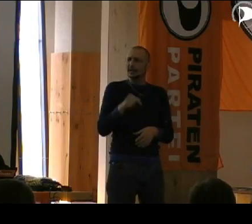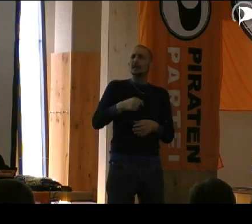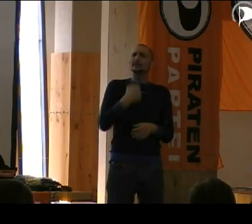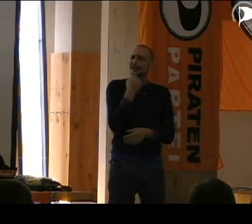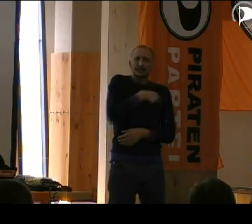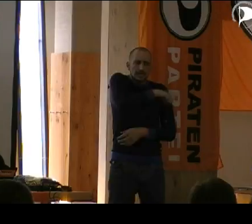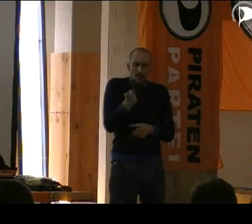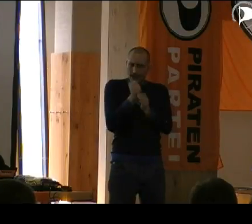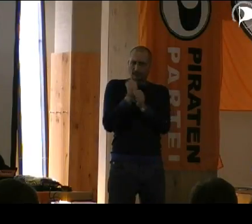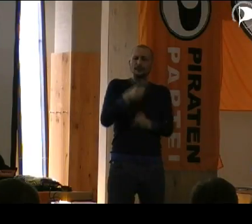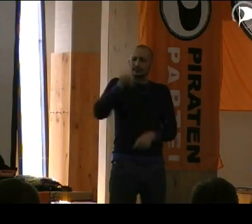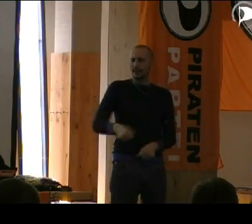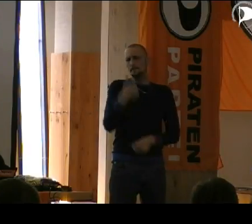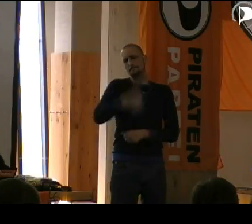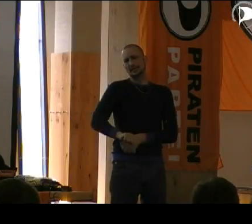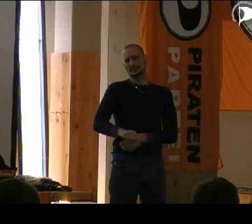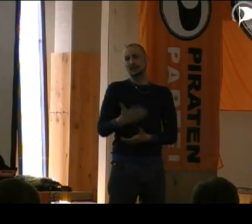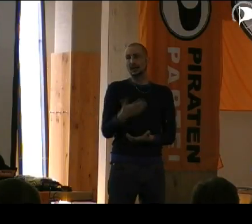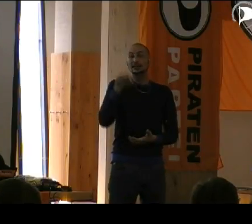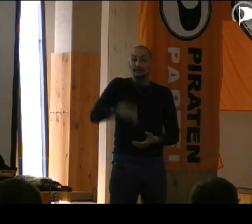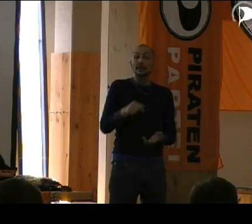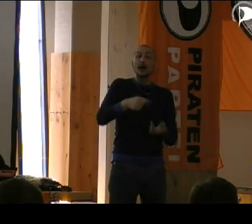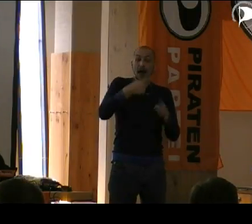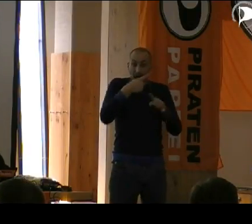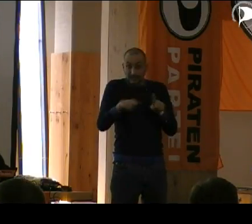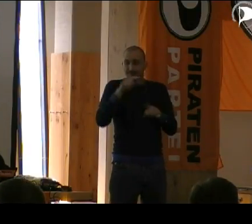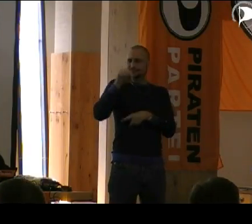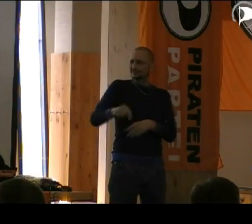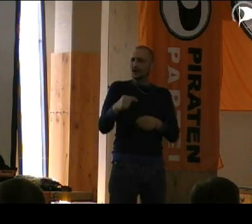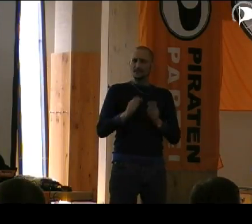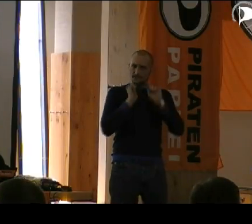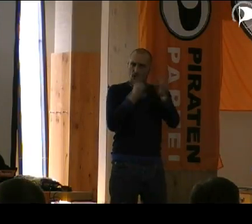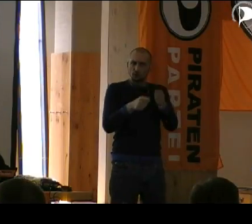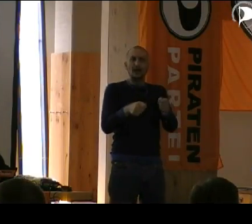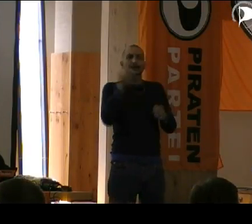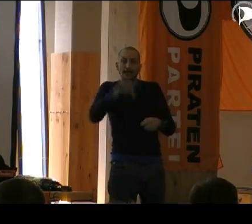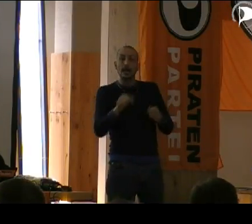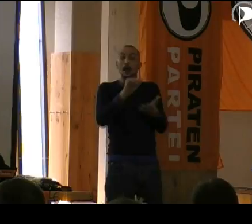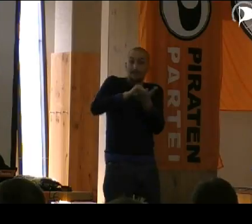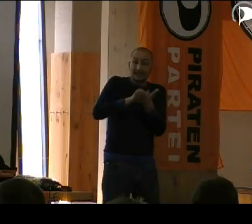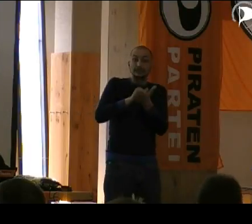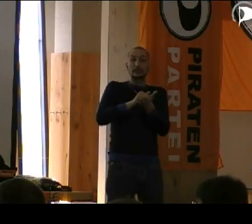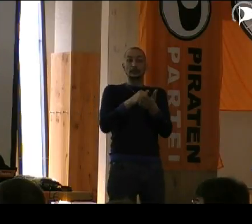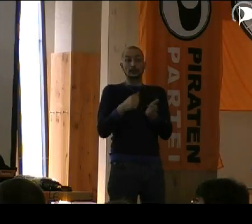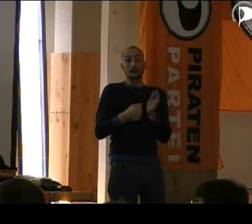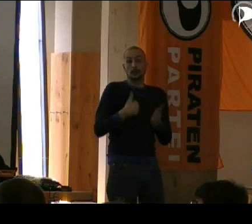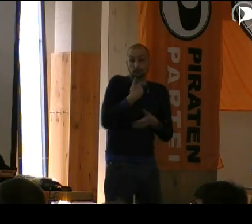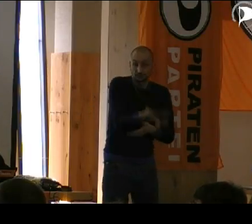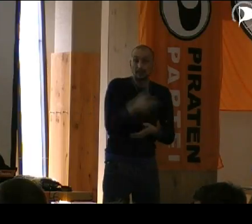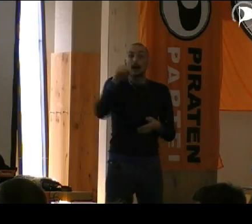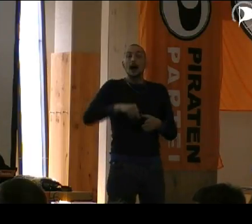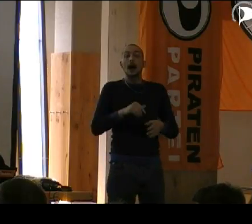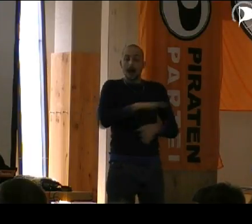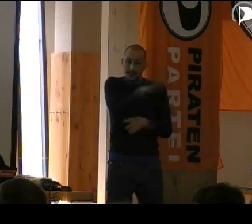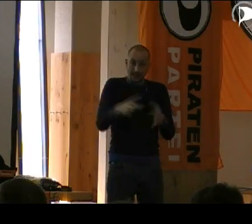ihr könnt alles andere ist diesen vorschlag dann nach außen tragen die bässe tragen in den landtag tragen einfach mal